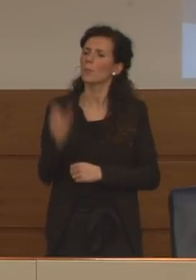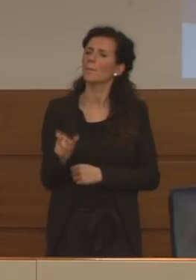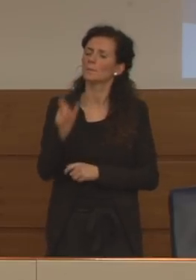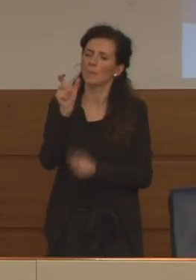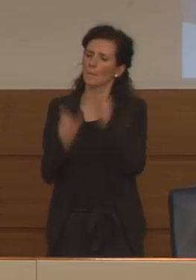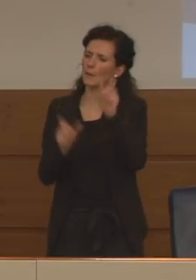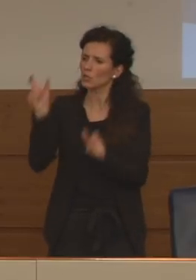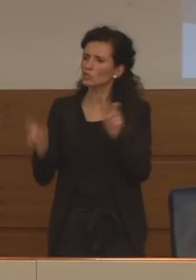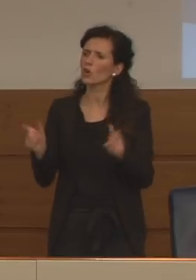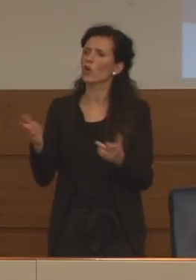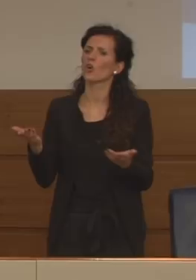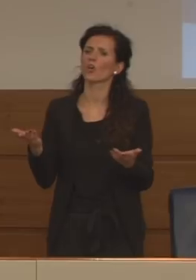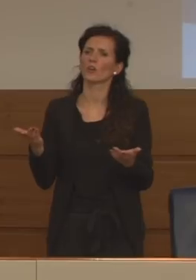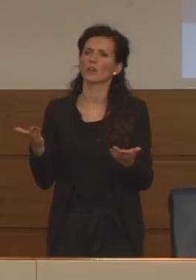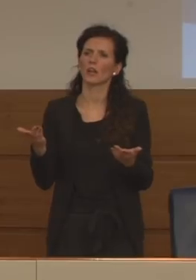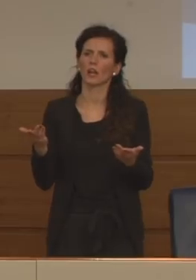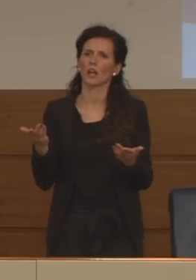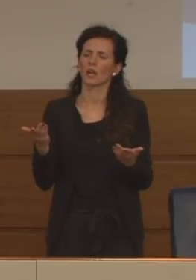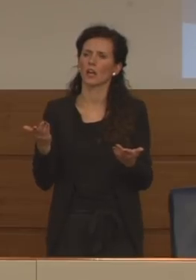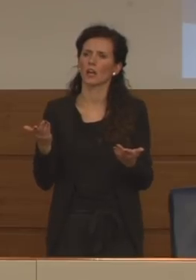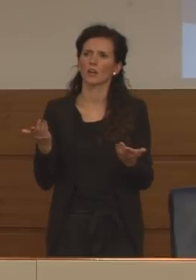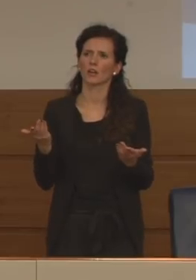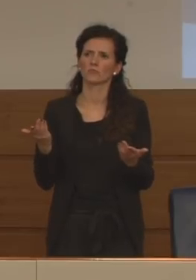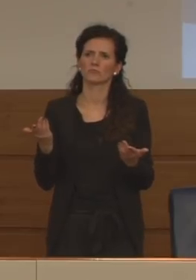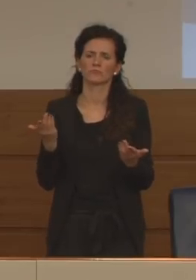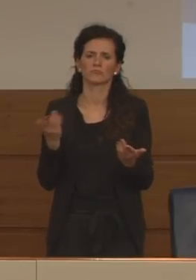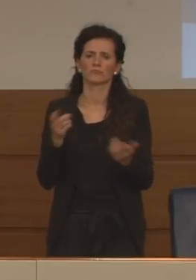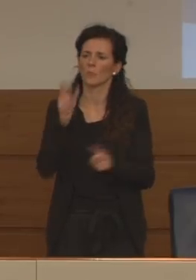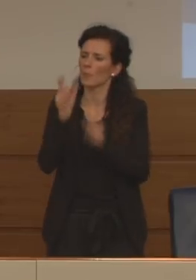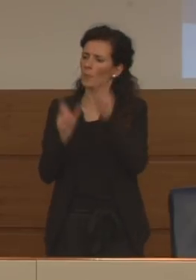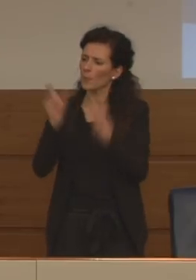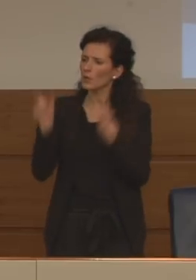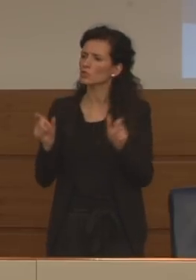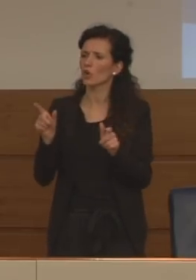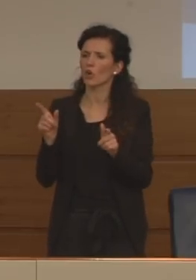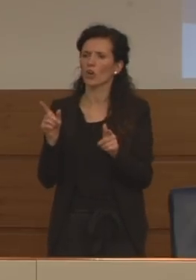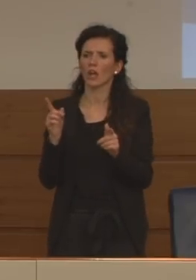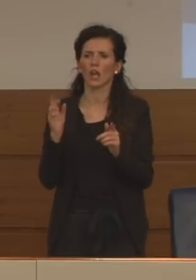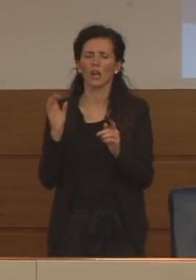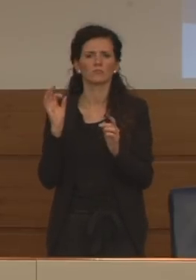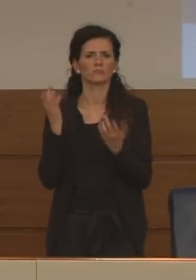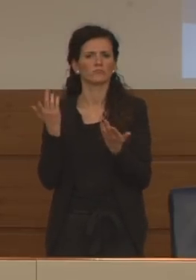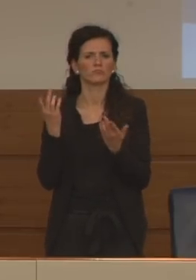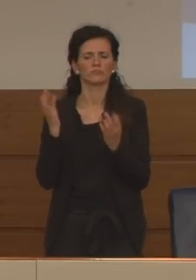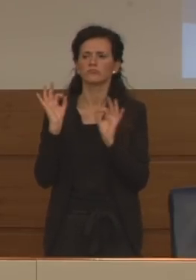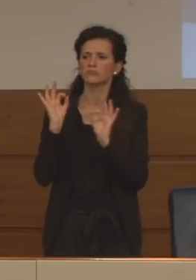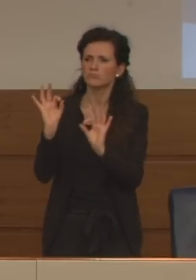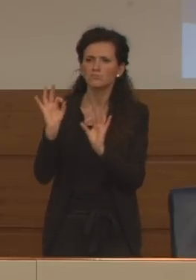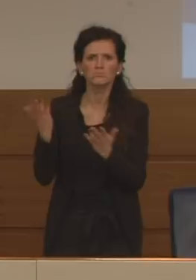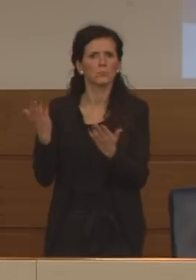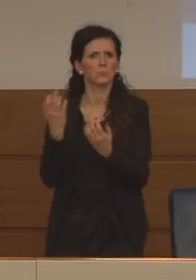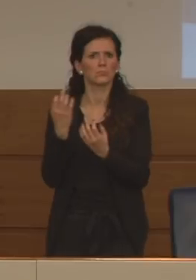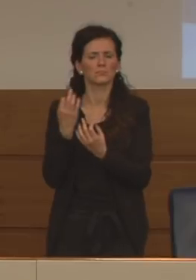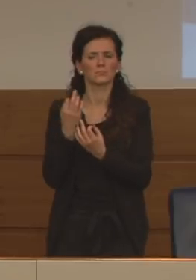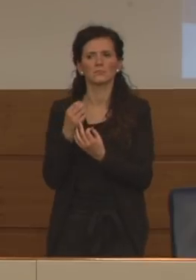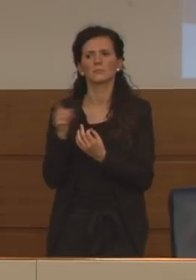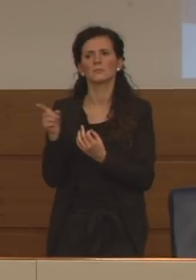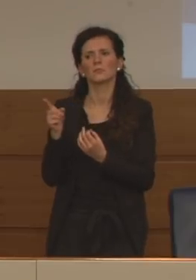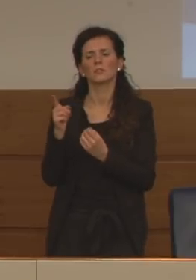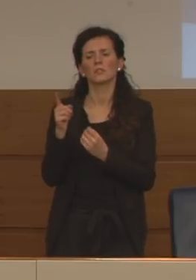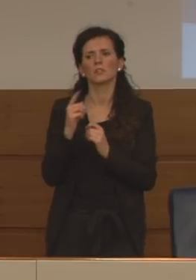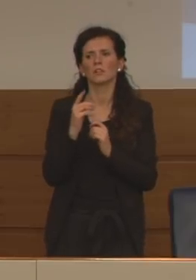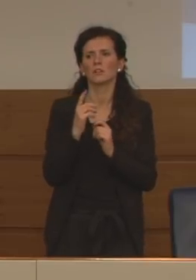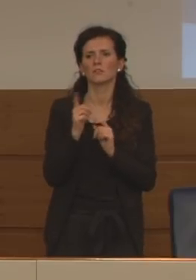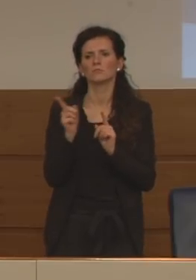anche che provengono da settori magari non propriamente specifici di questo tipo di disciplina mostrare